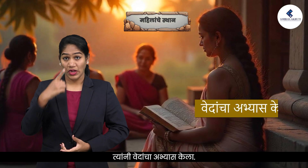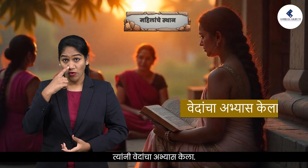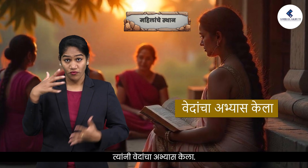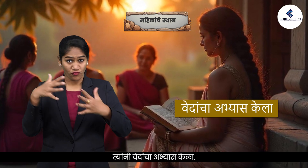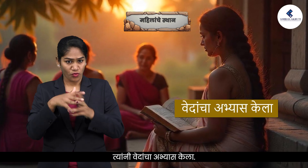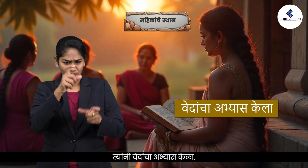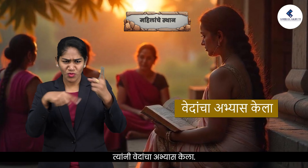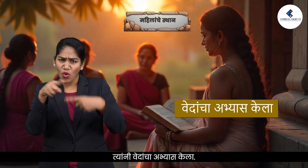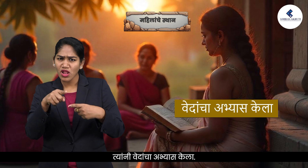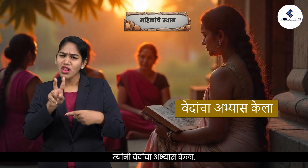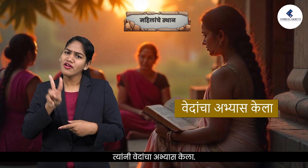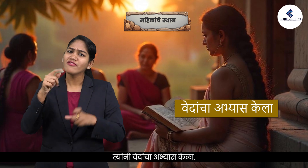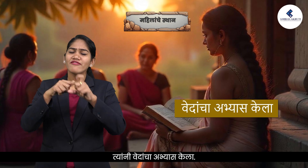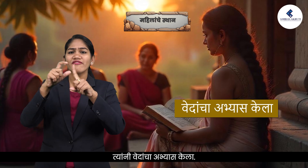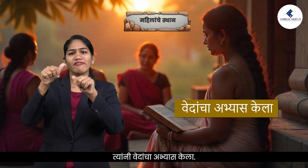त्यांनी वेदांचा अभ्यास केला.